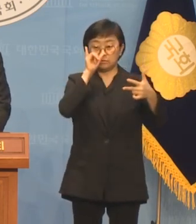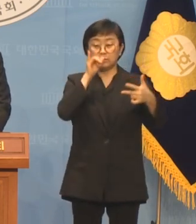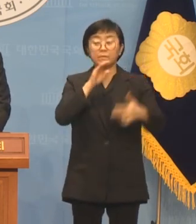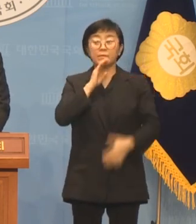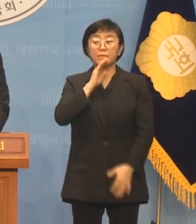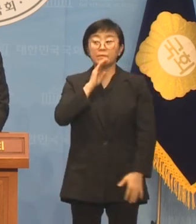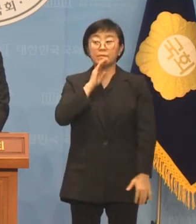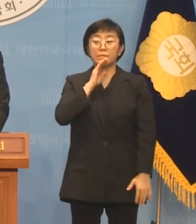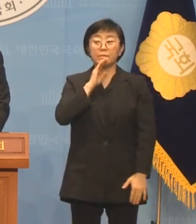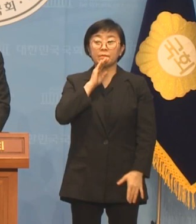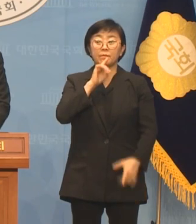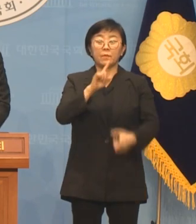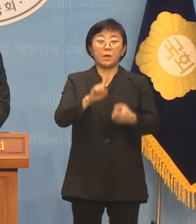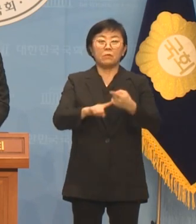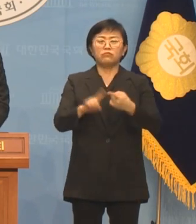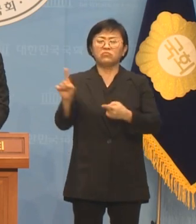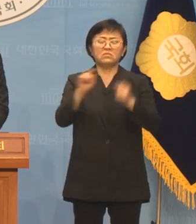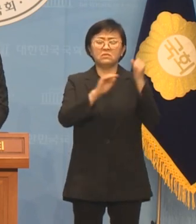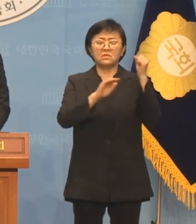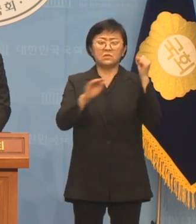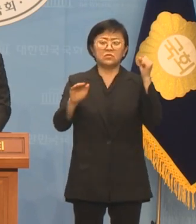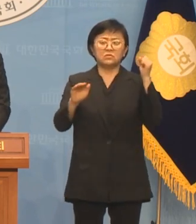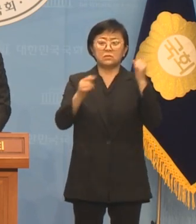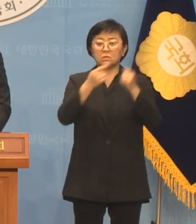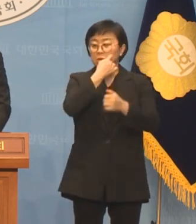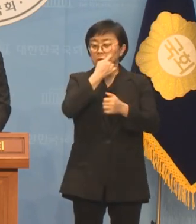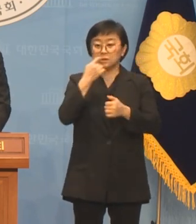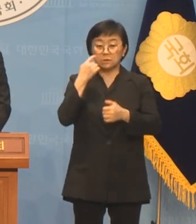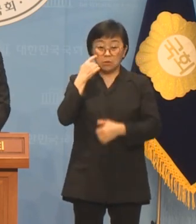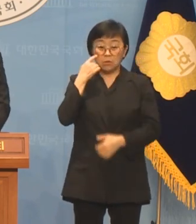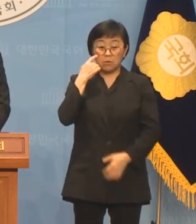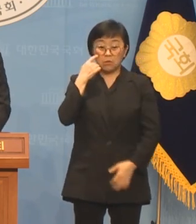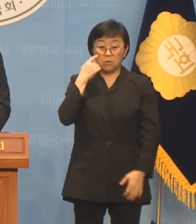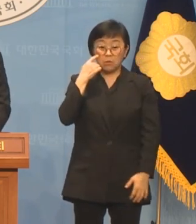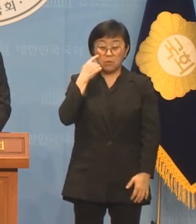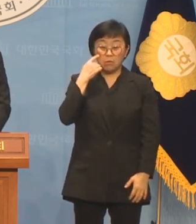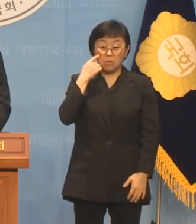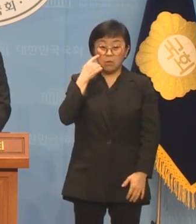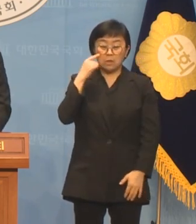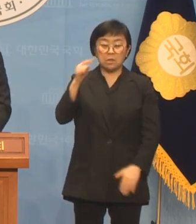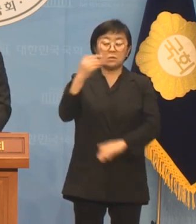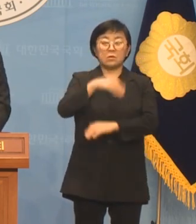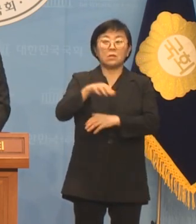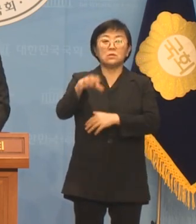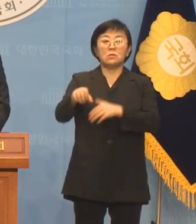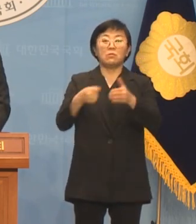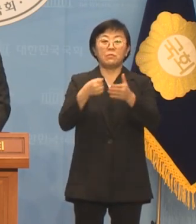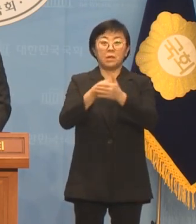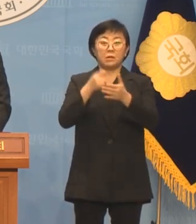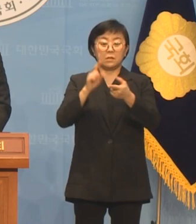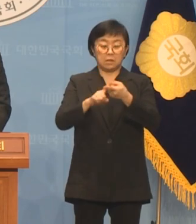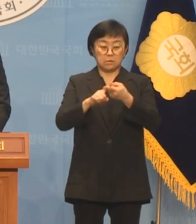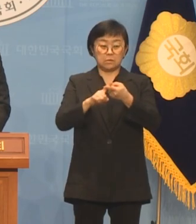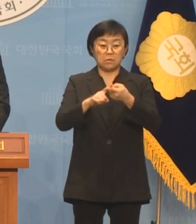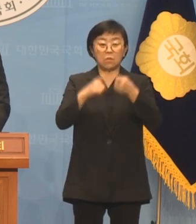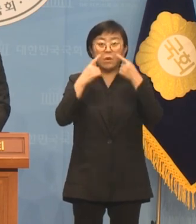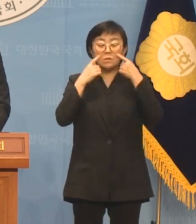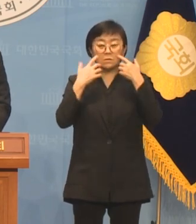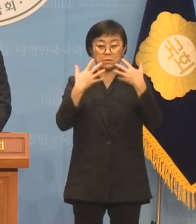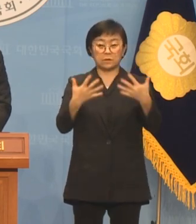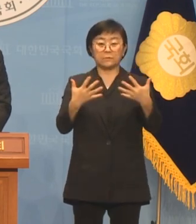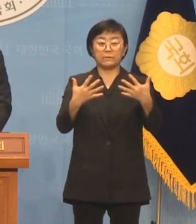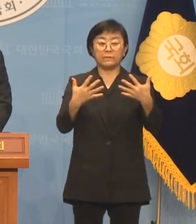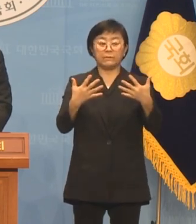불구하고 이거를 무슨 기준으로 무슨 근거로 이거를 전략지역을 했는지에 대해서 공관위는